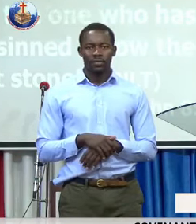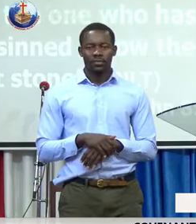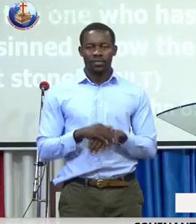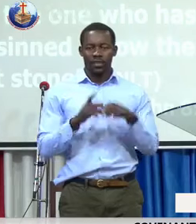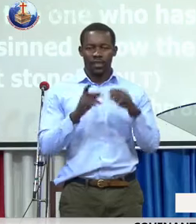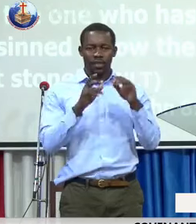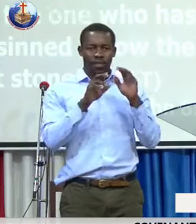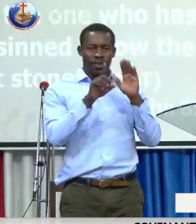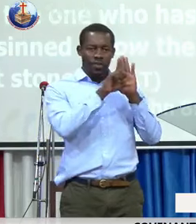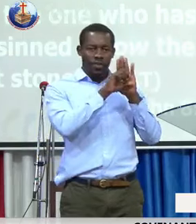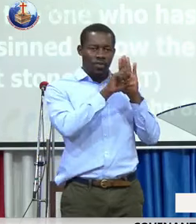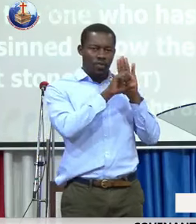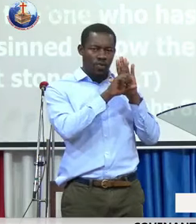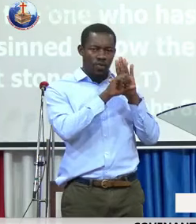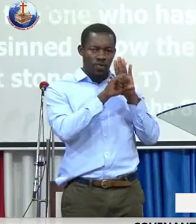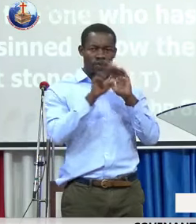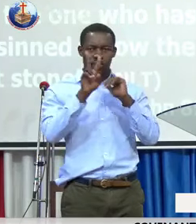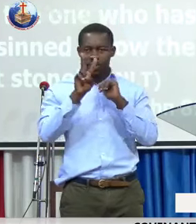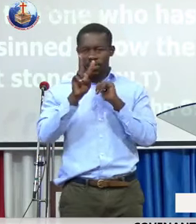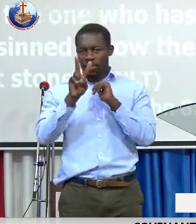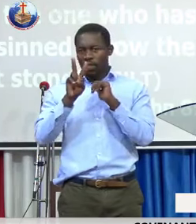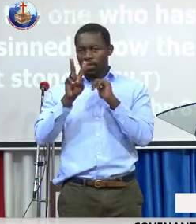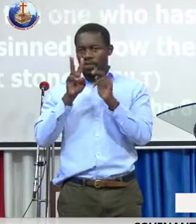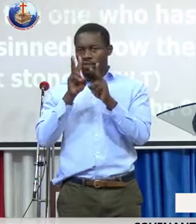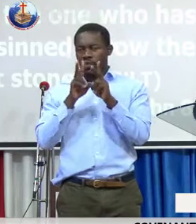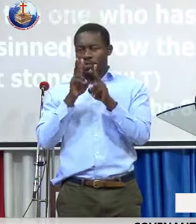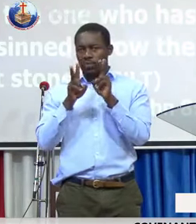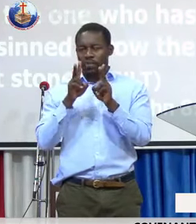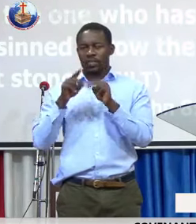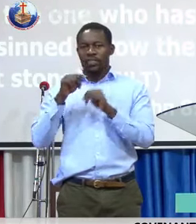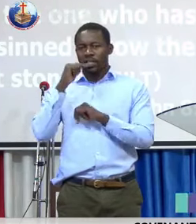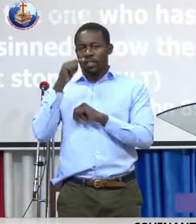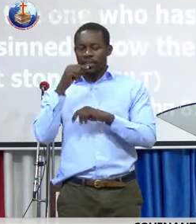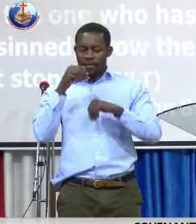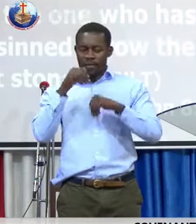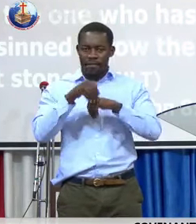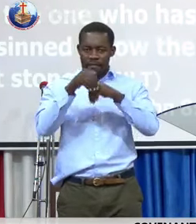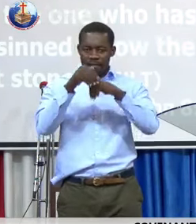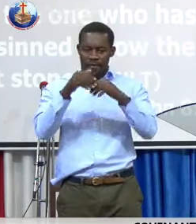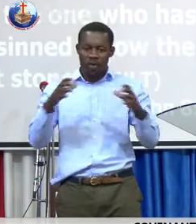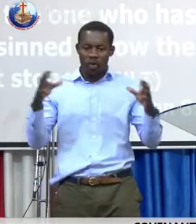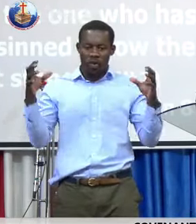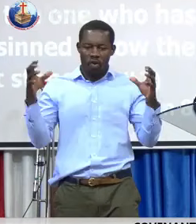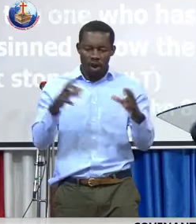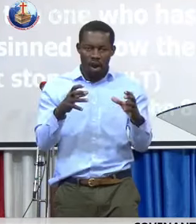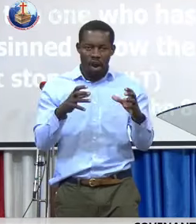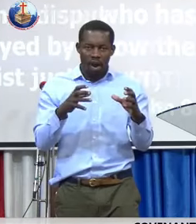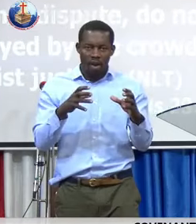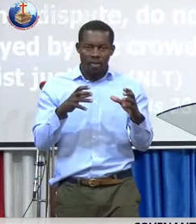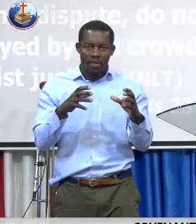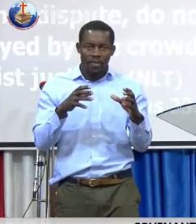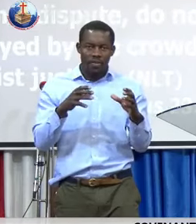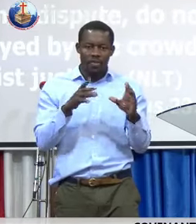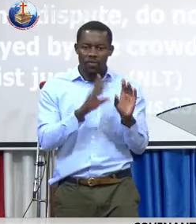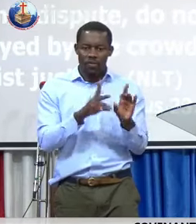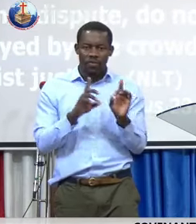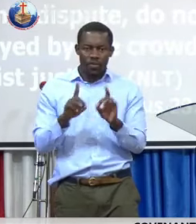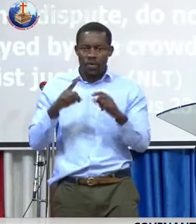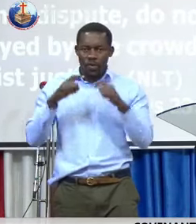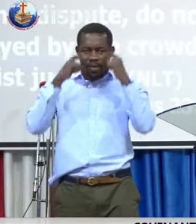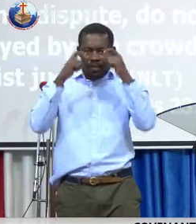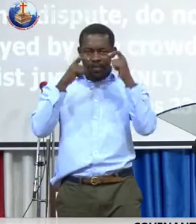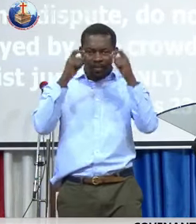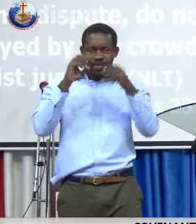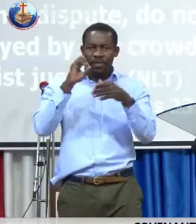hii inatoka katika Kutoka 23 mstari wa 2. Which says you shall not follow a crowd to do evil or to pervert justice. Ambaye inasema